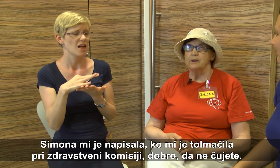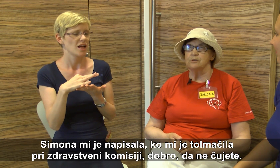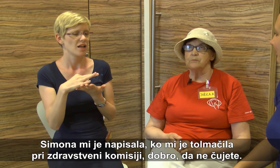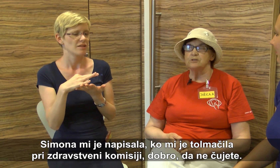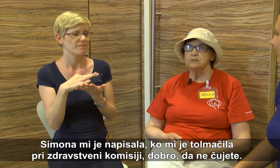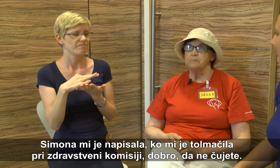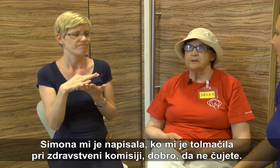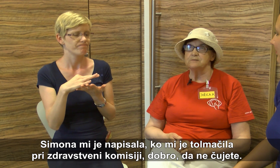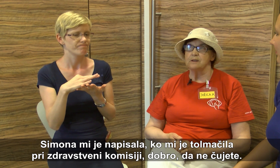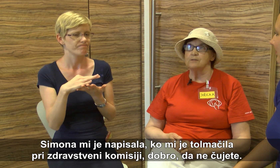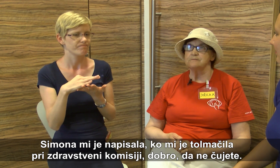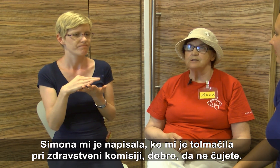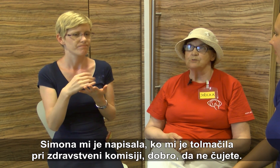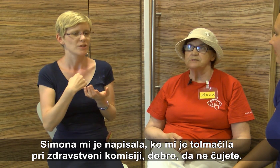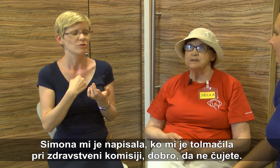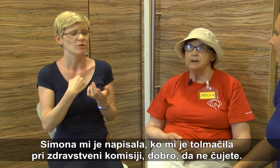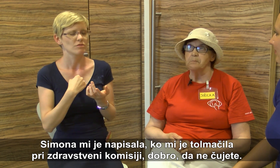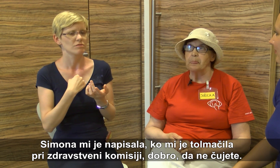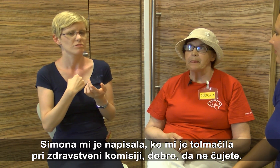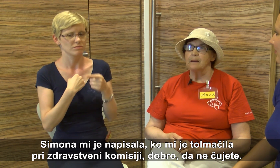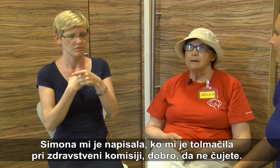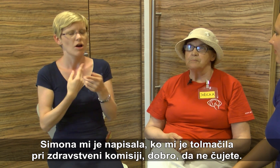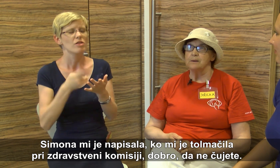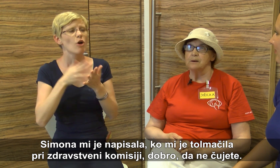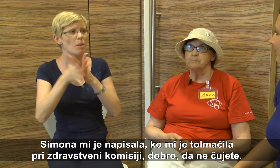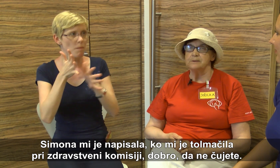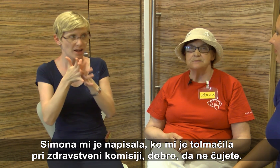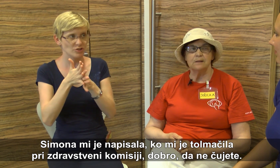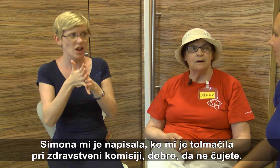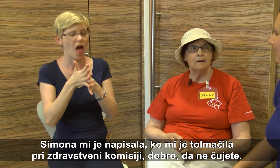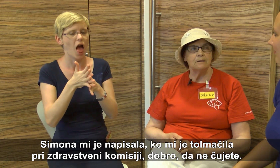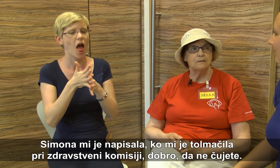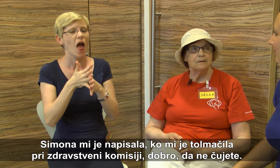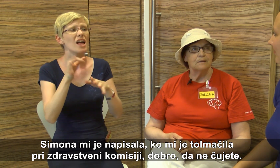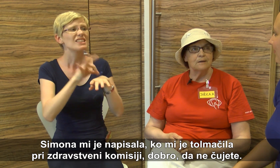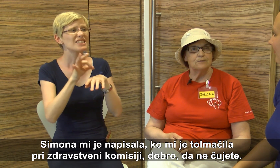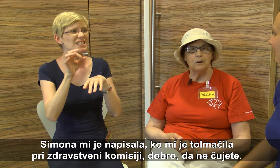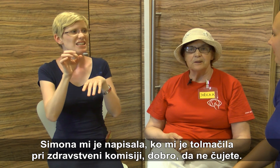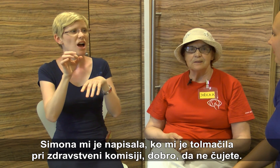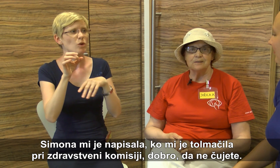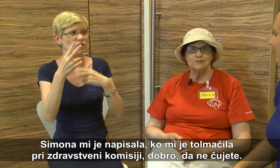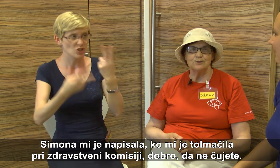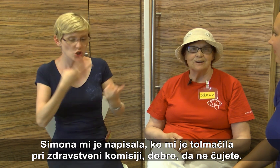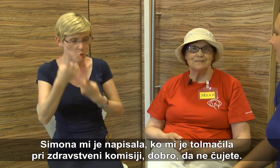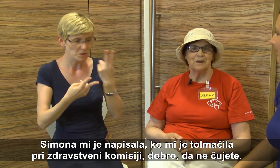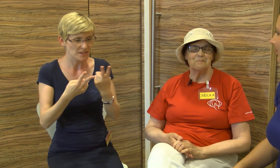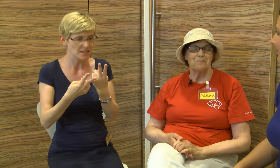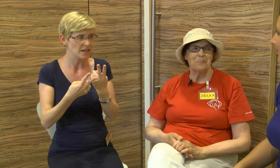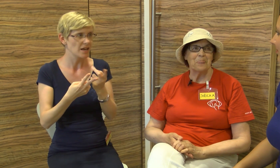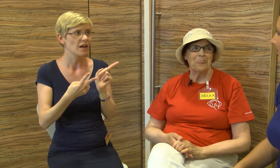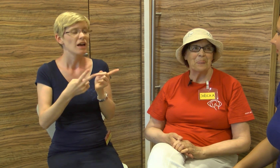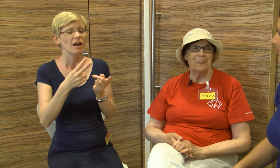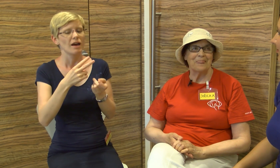ko mi je tolmačila pri zdravstveni komisiji, mi je napisala, dobro, da me čujete.